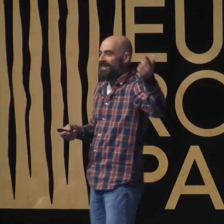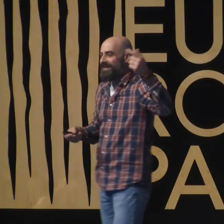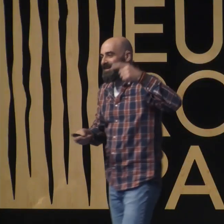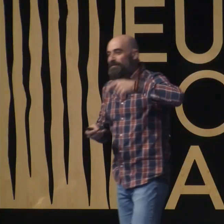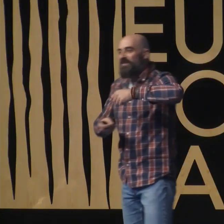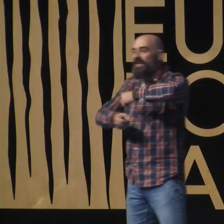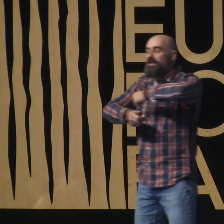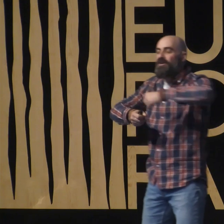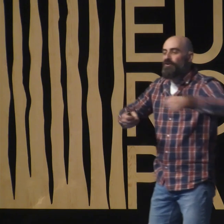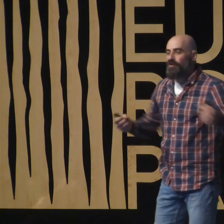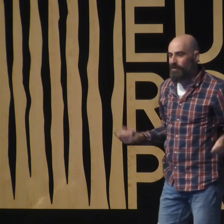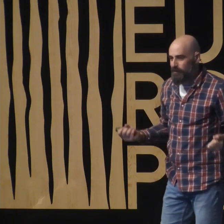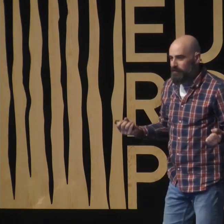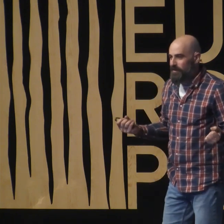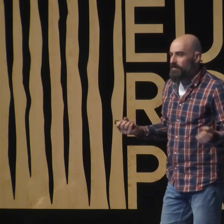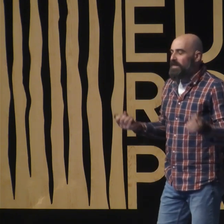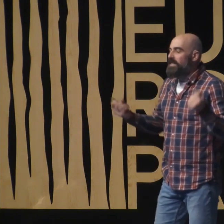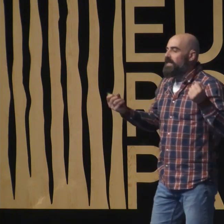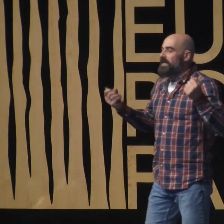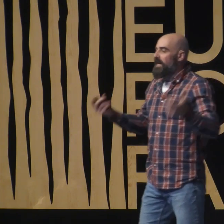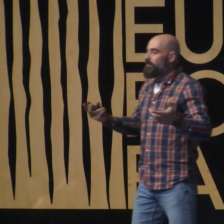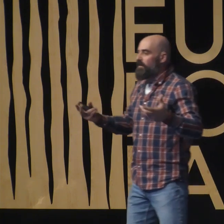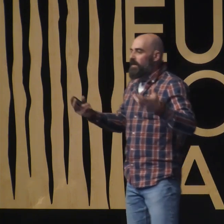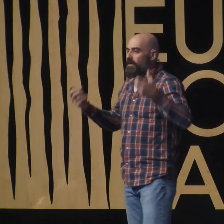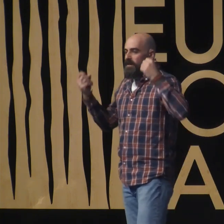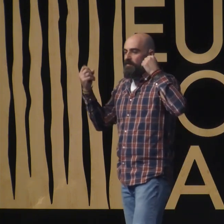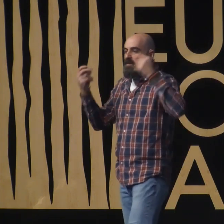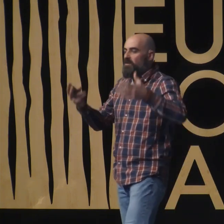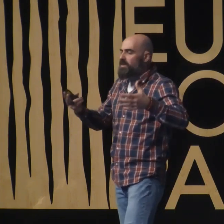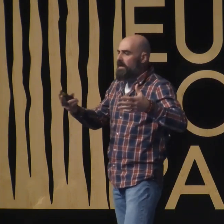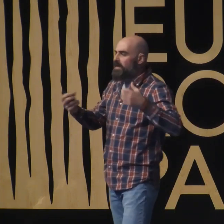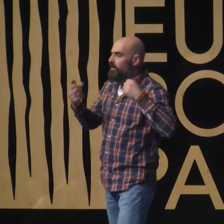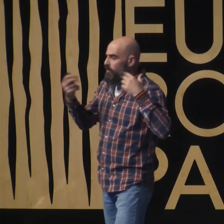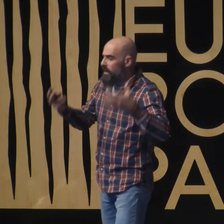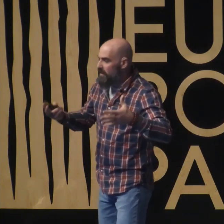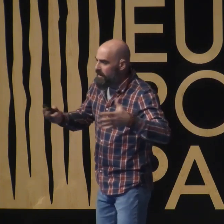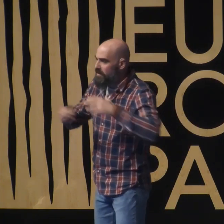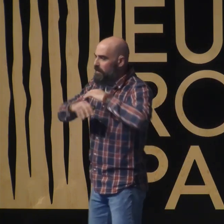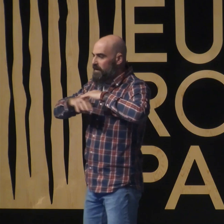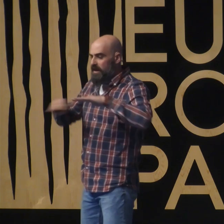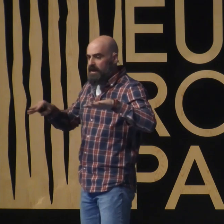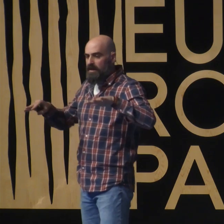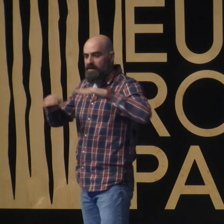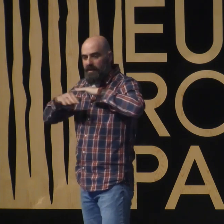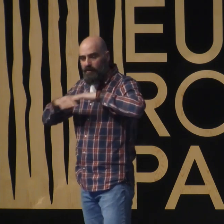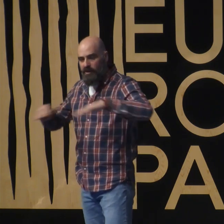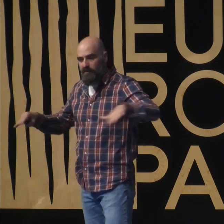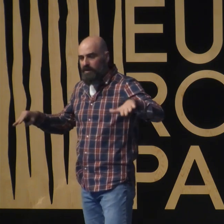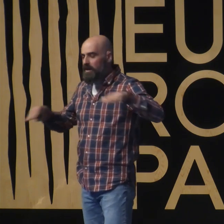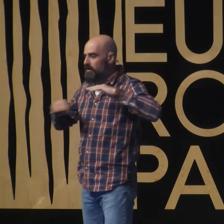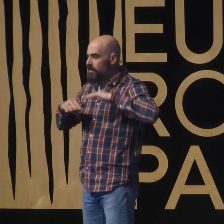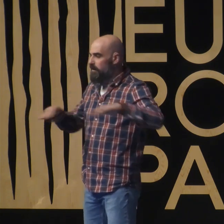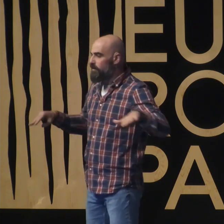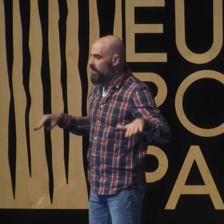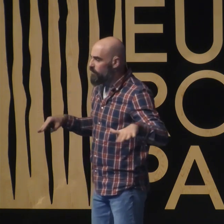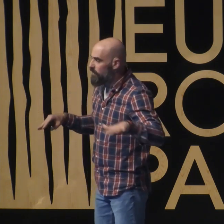casa, le pillan con todo, ¿no? Llega el padre, empieza a hablar con el chaval no le habla, el chaval pasa de él, el chaval no responde,